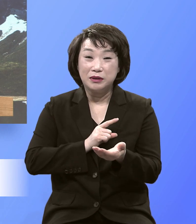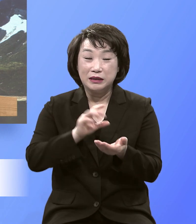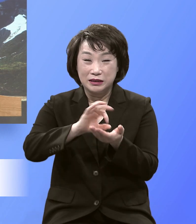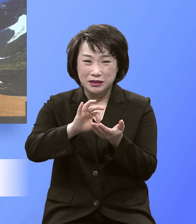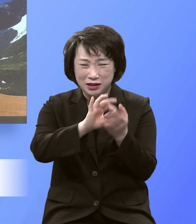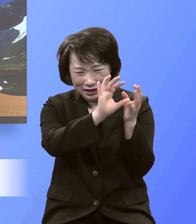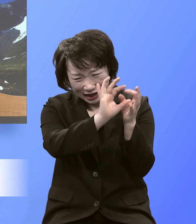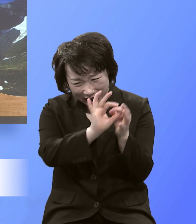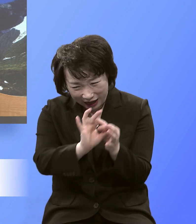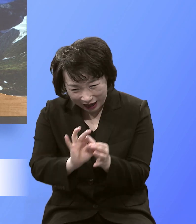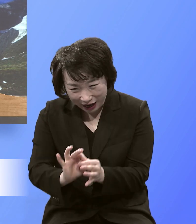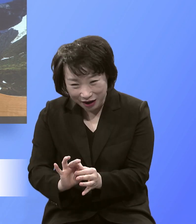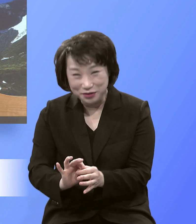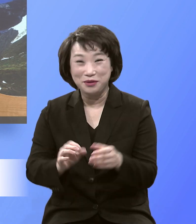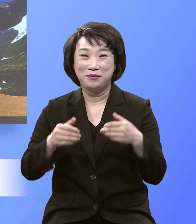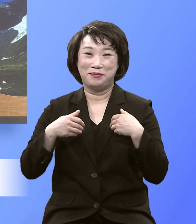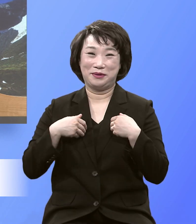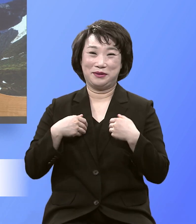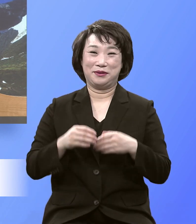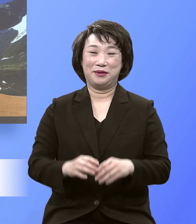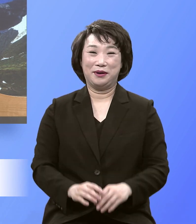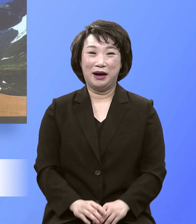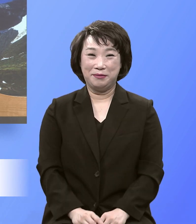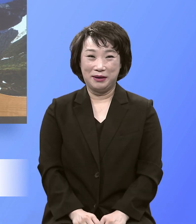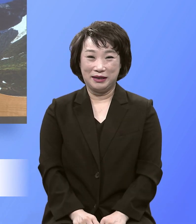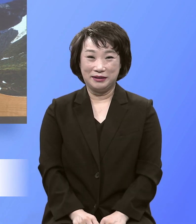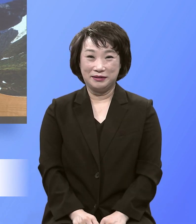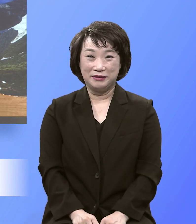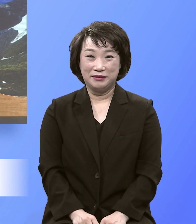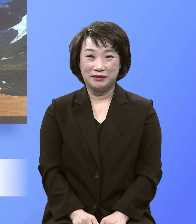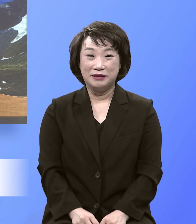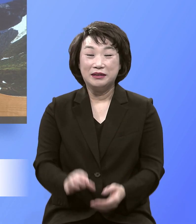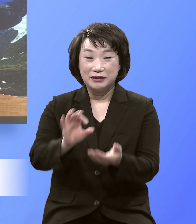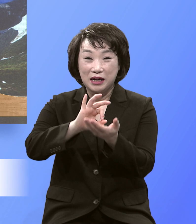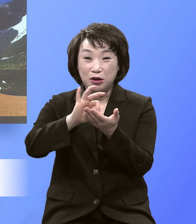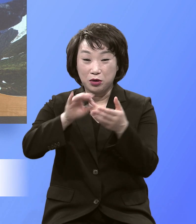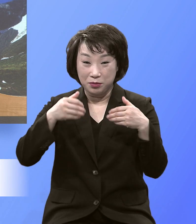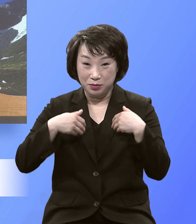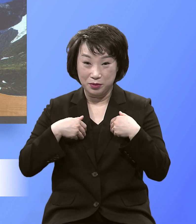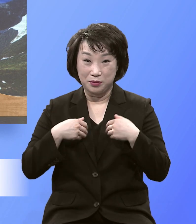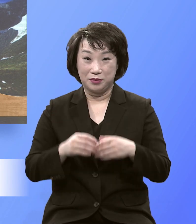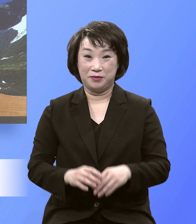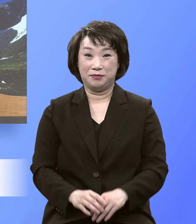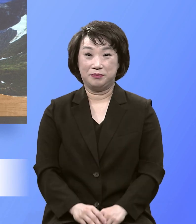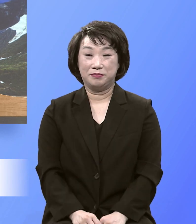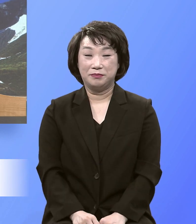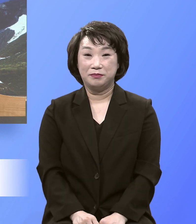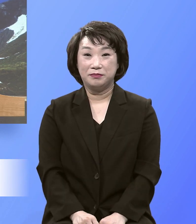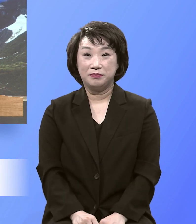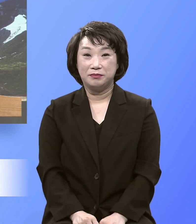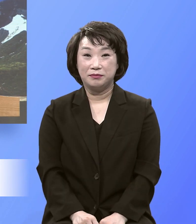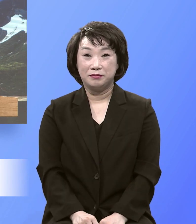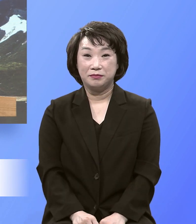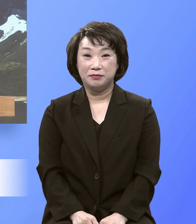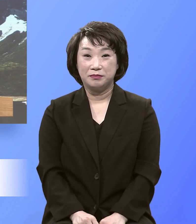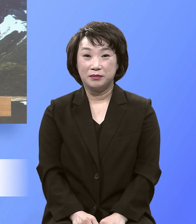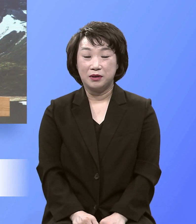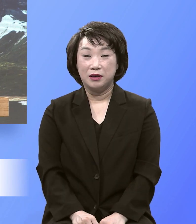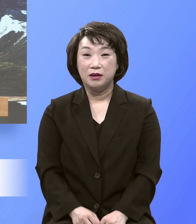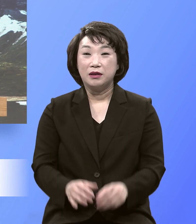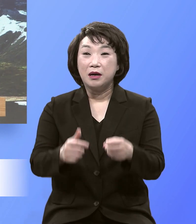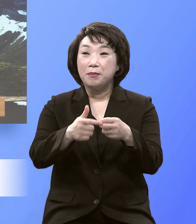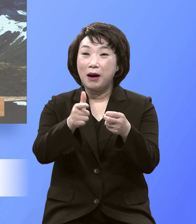계속 사용해야 한다. 사용하라. 자,